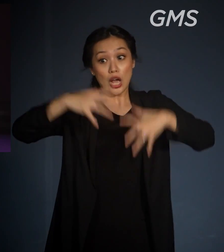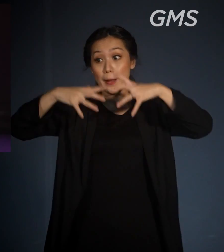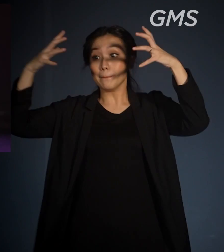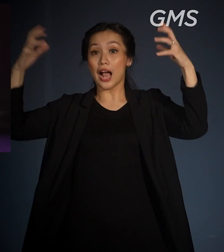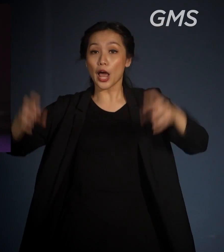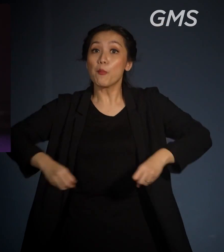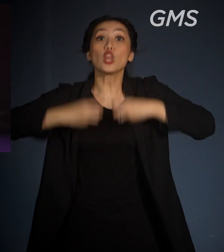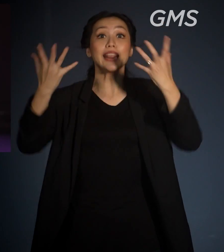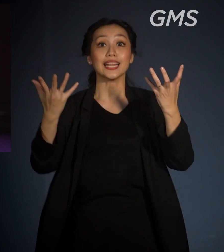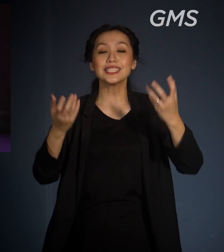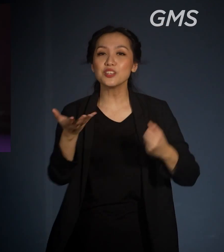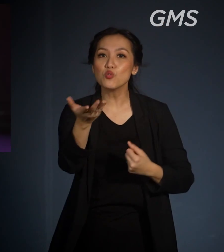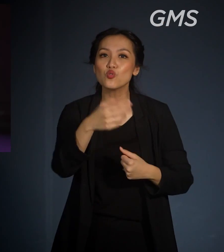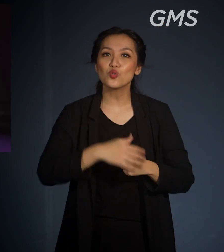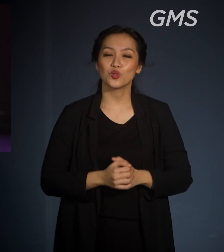Anda.